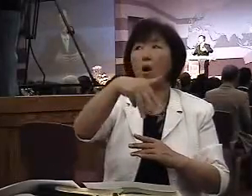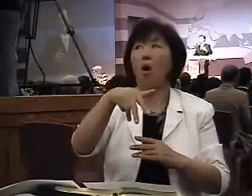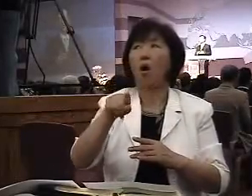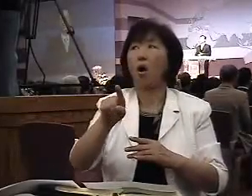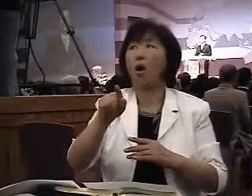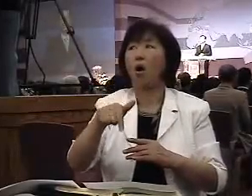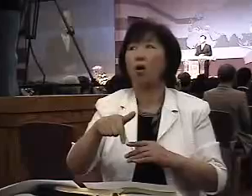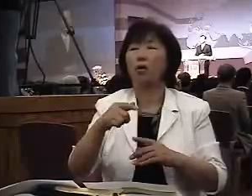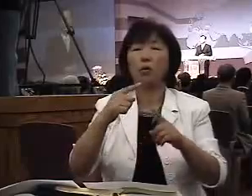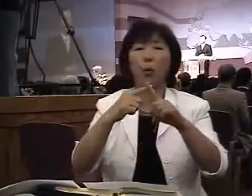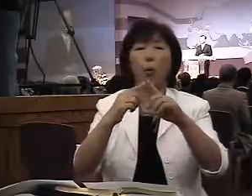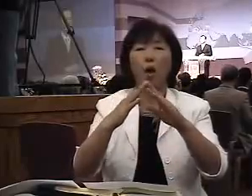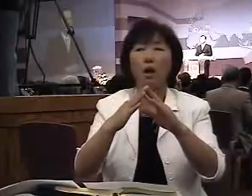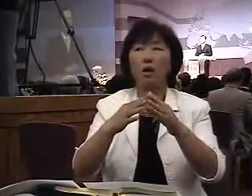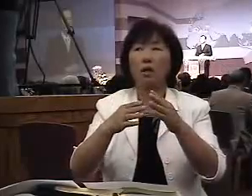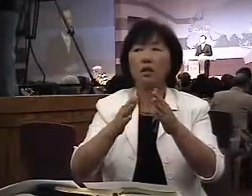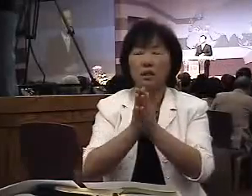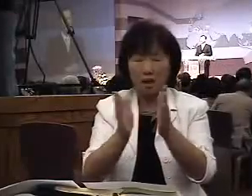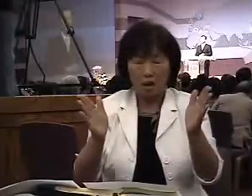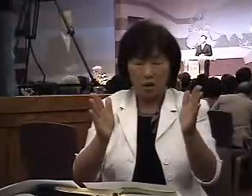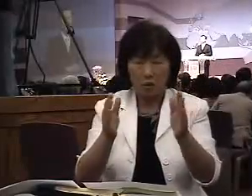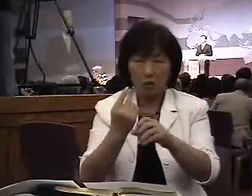막 시작하여